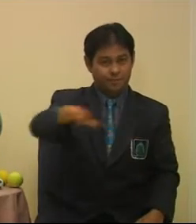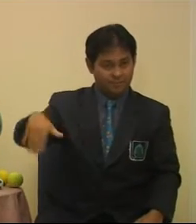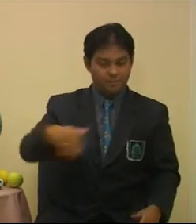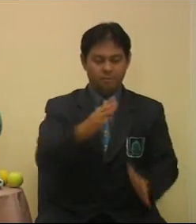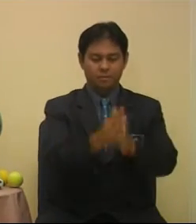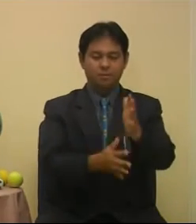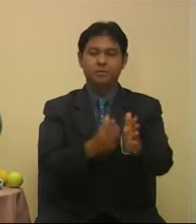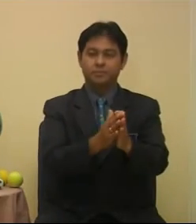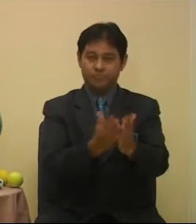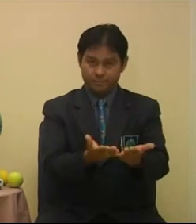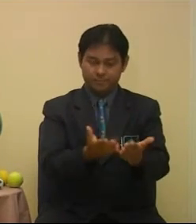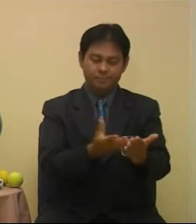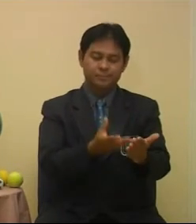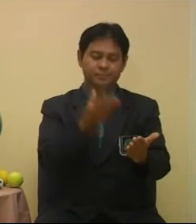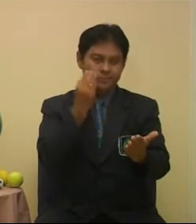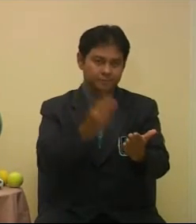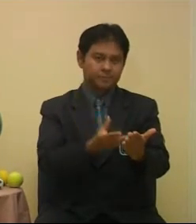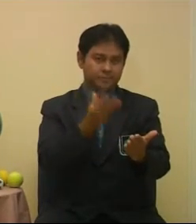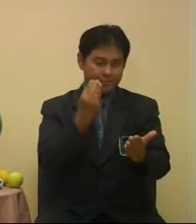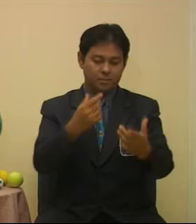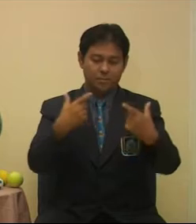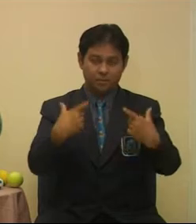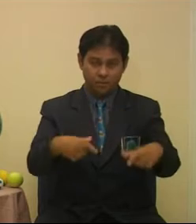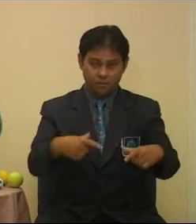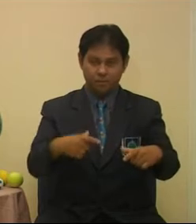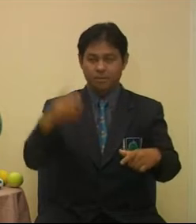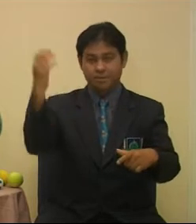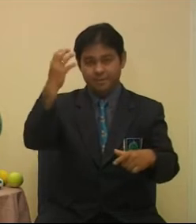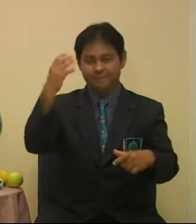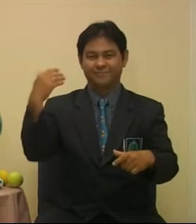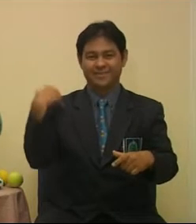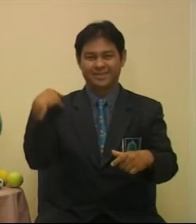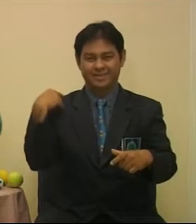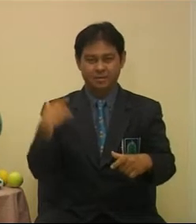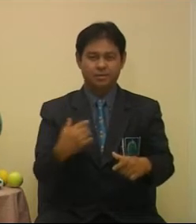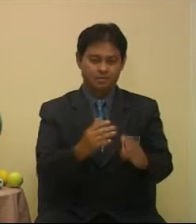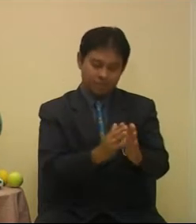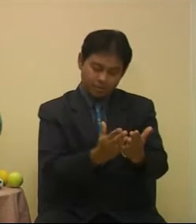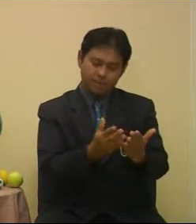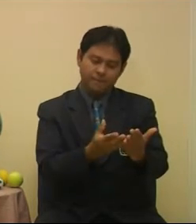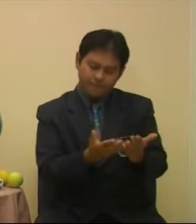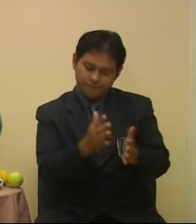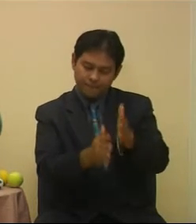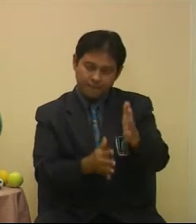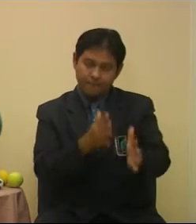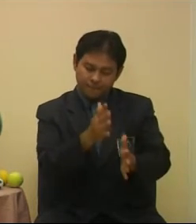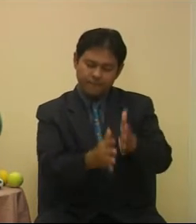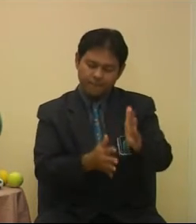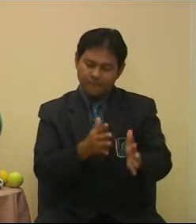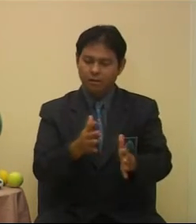รายการวิดิทัศน์ชุดนี้หากใช้ประกอบกับหนังสือภาษามือไทยจะช่วยให้ผู้เรียนสามารถศึกษา